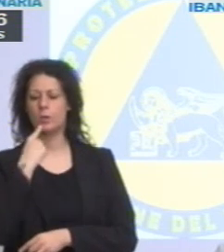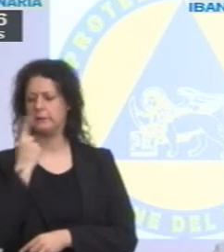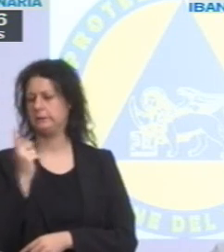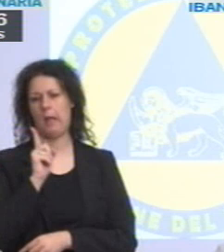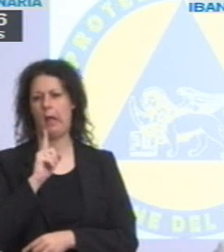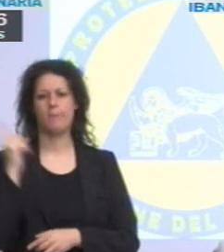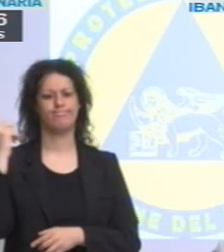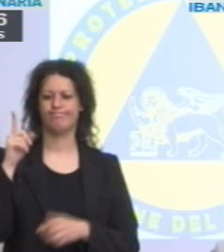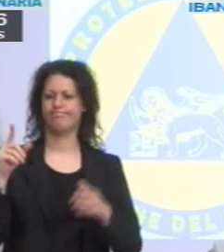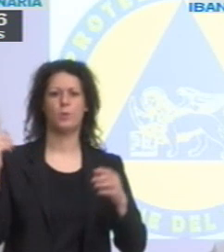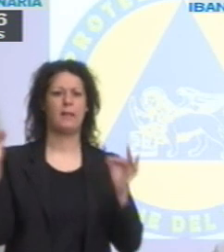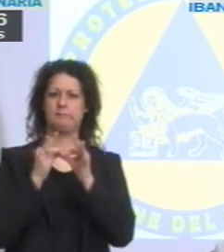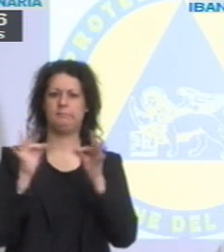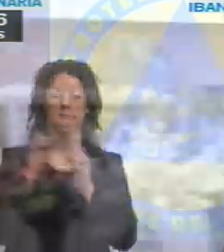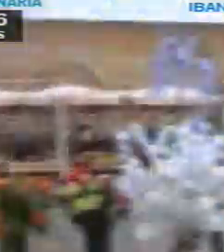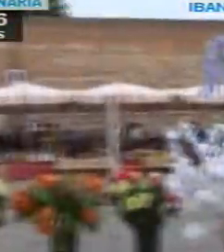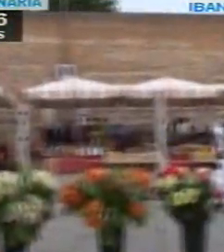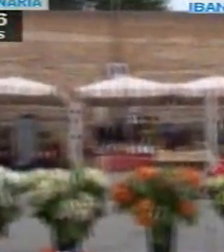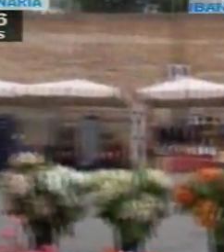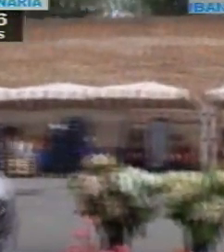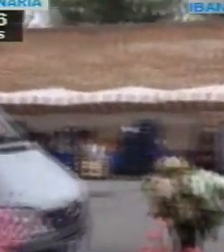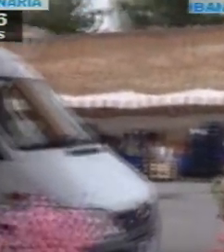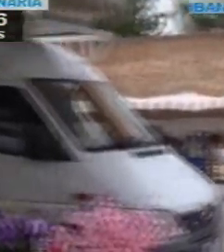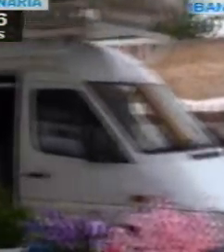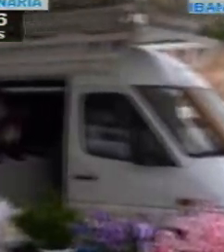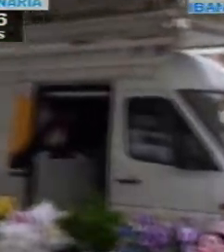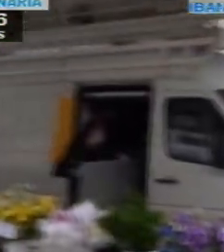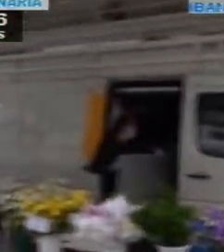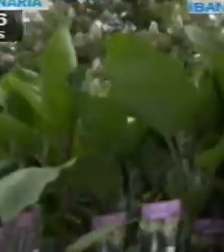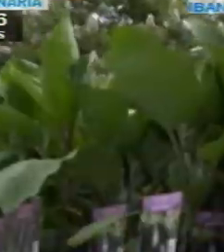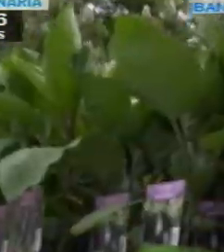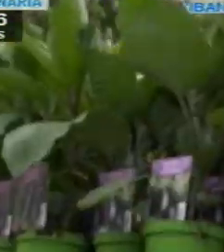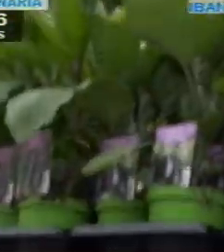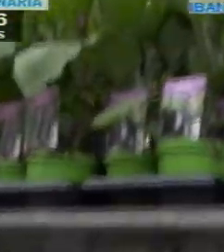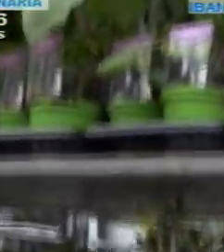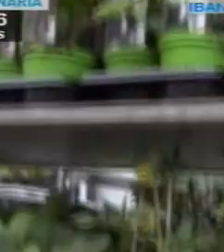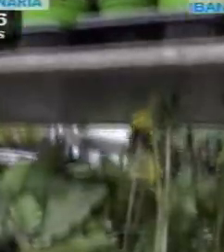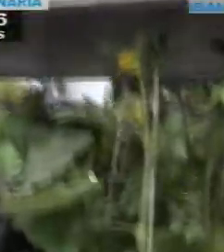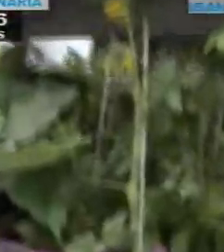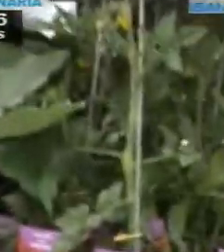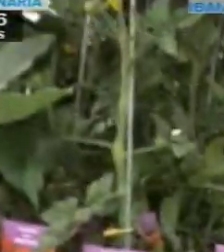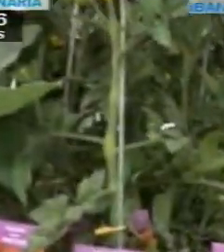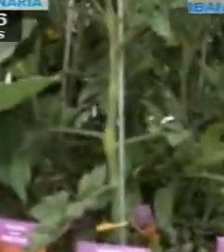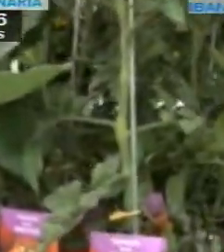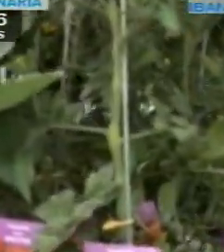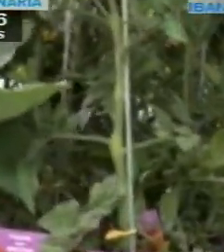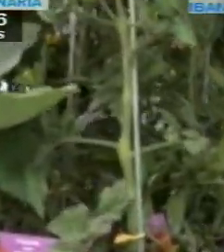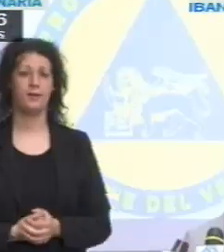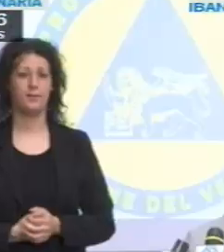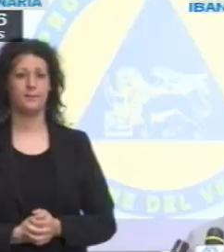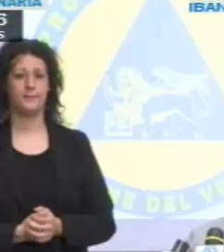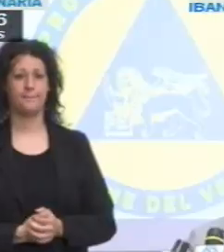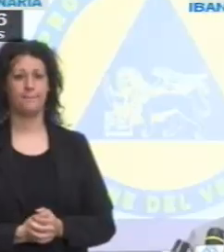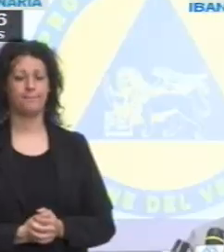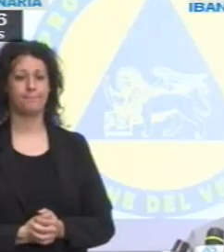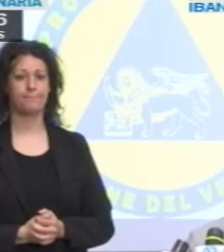incompatibile con quello che è previsto dal DPCM, e tenetevi duro, è la vendita di fiori e piante nel